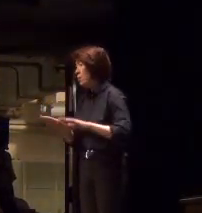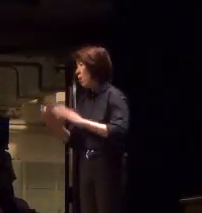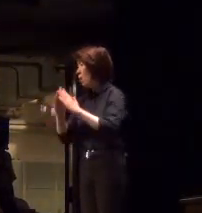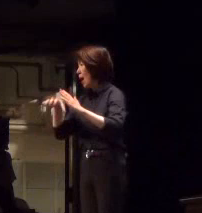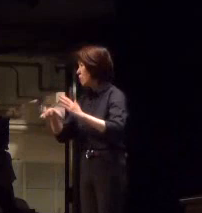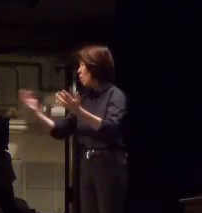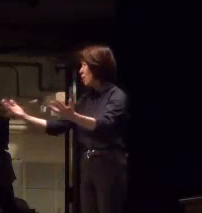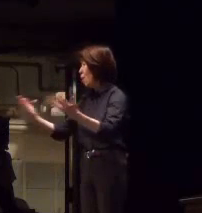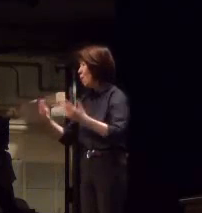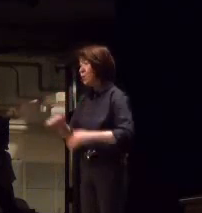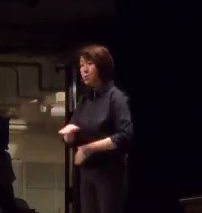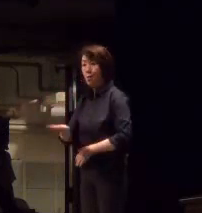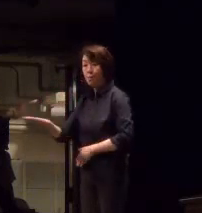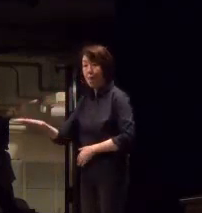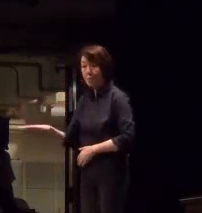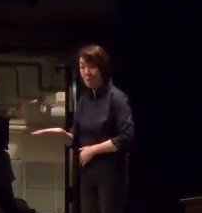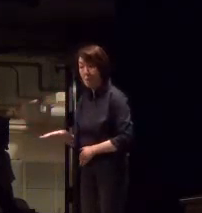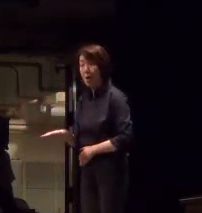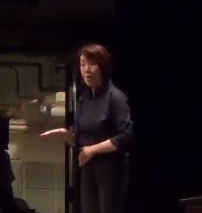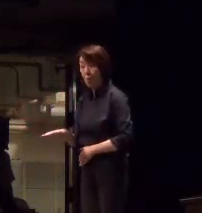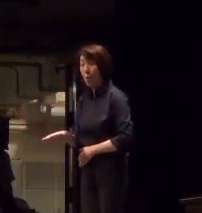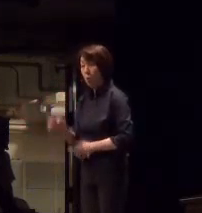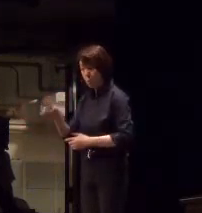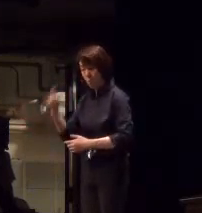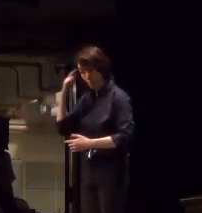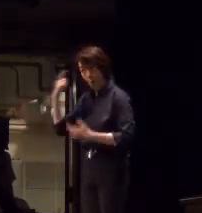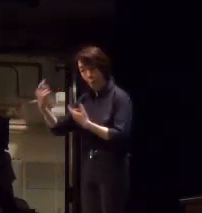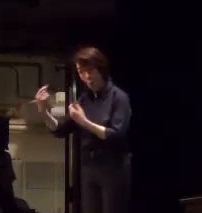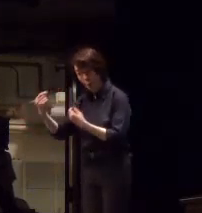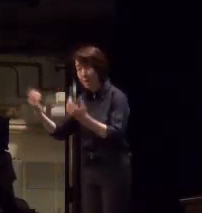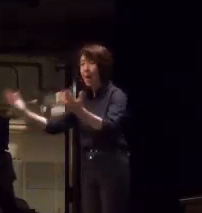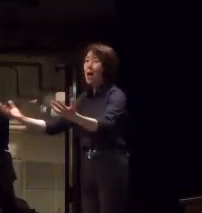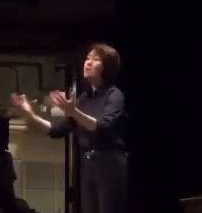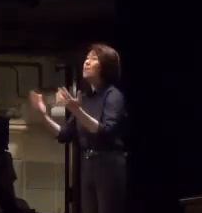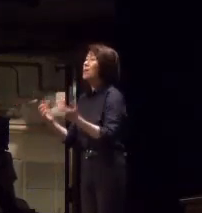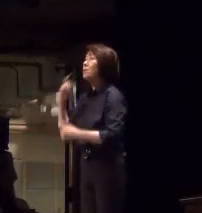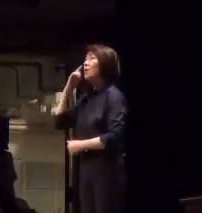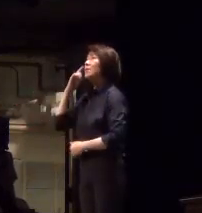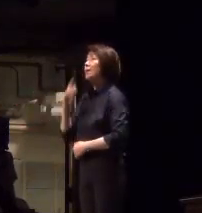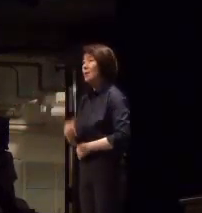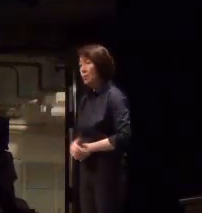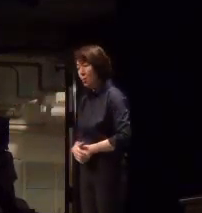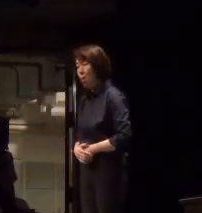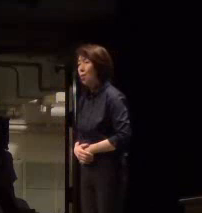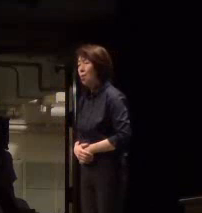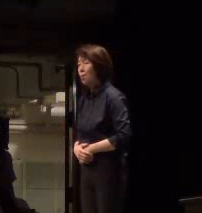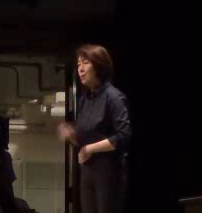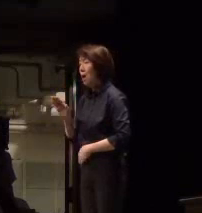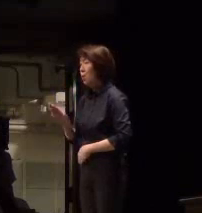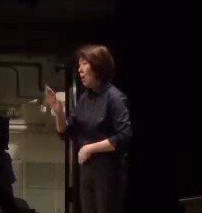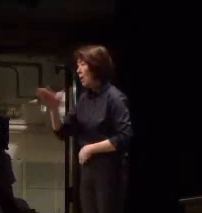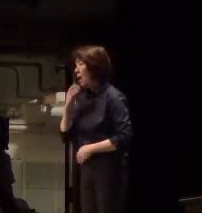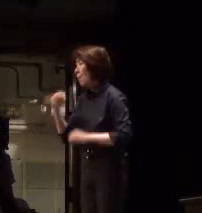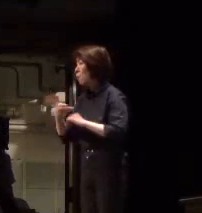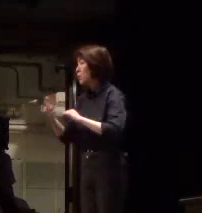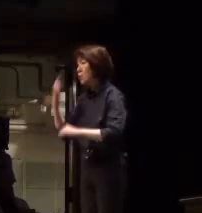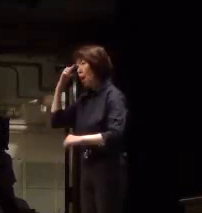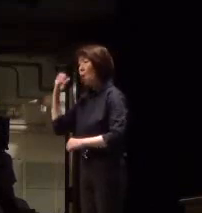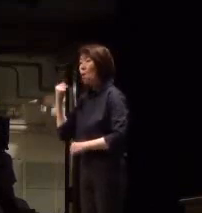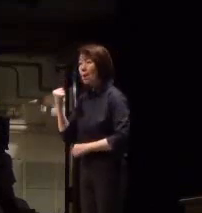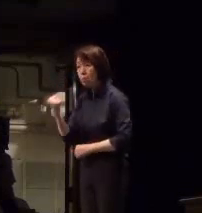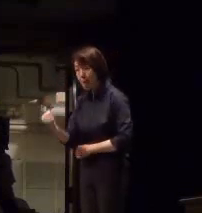会場にいらっしゃっているくださっている方々、その思いでここに集まってくださっていると思いますし、これからも福島を忘れ